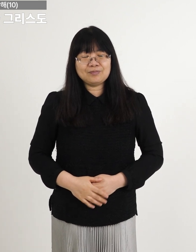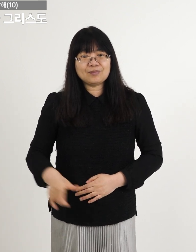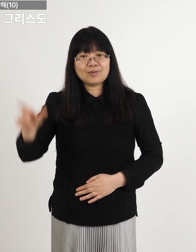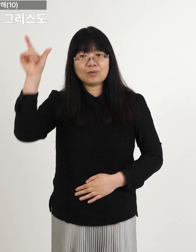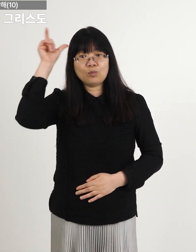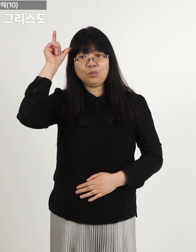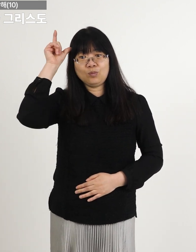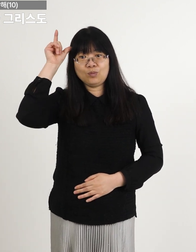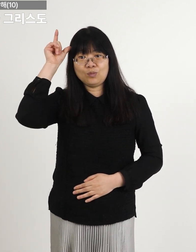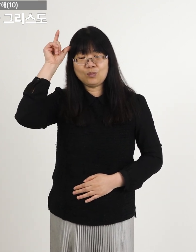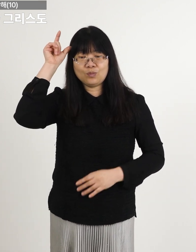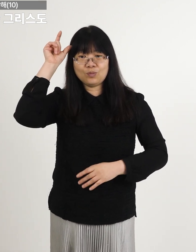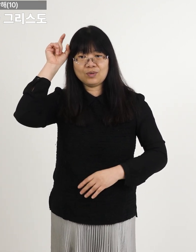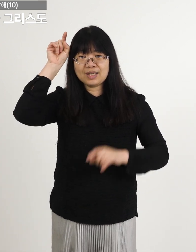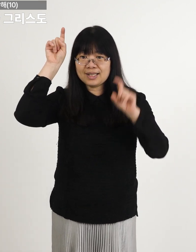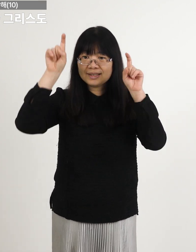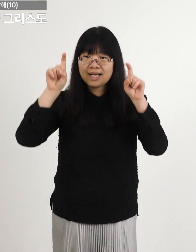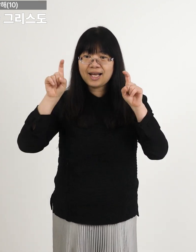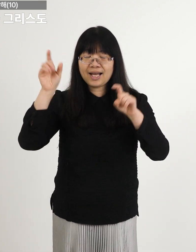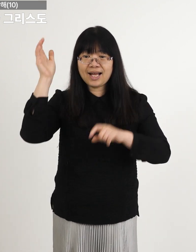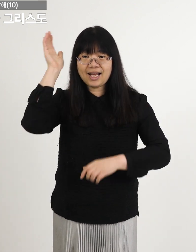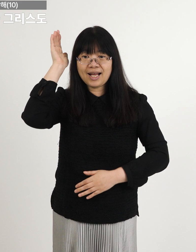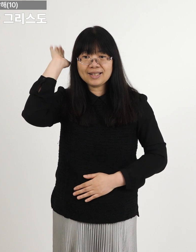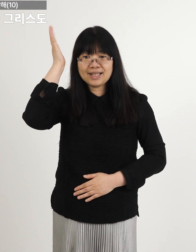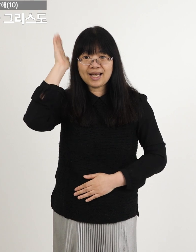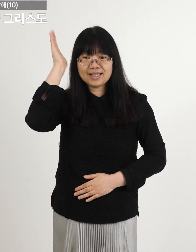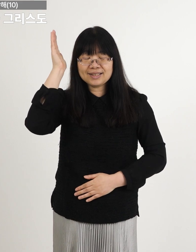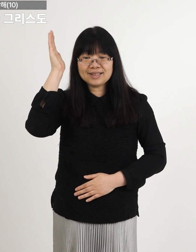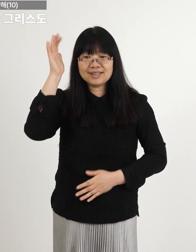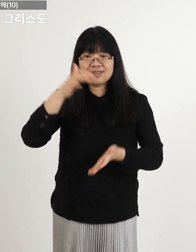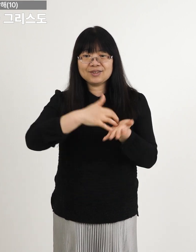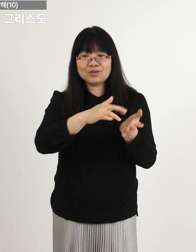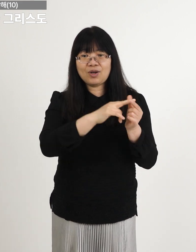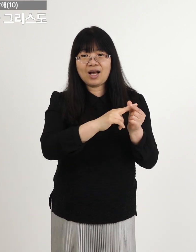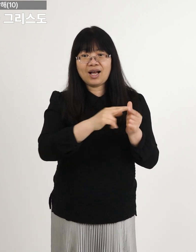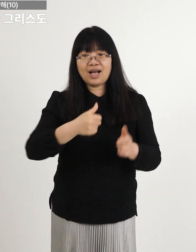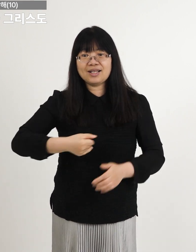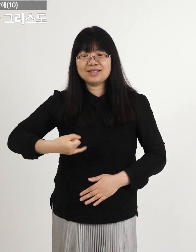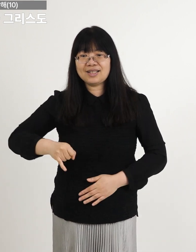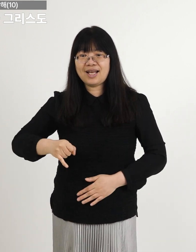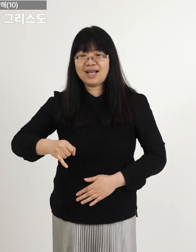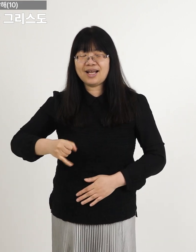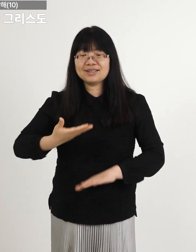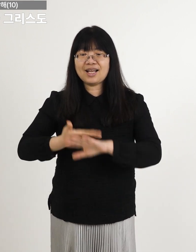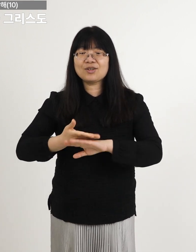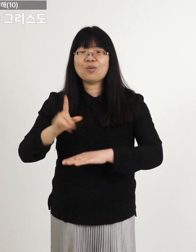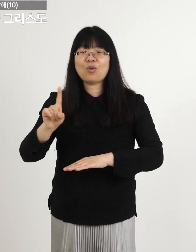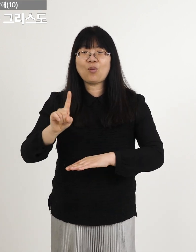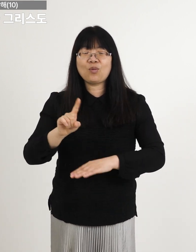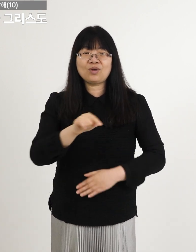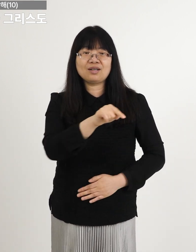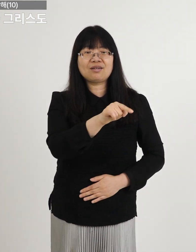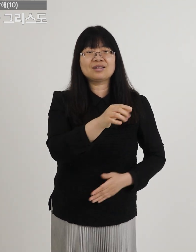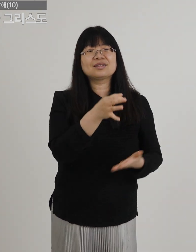소, 양, 나귀 떼와 아들, 딸의 차이가 뭐죠? 그건